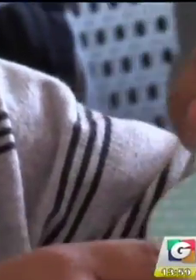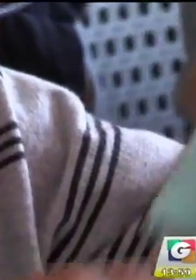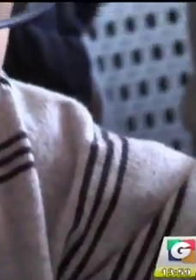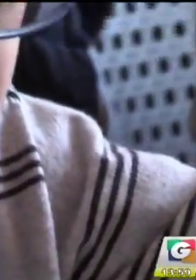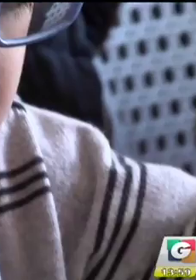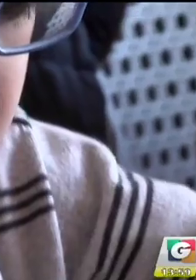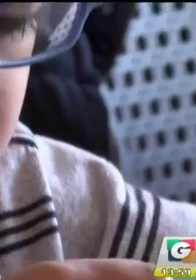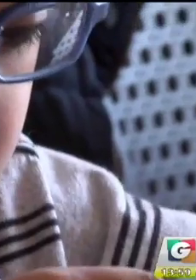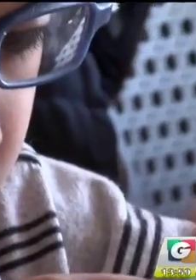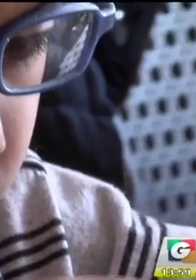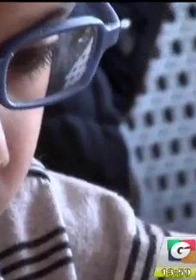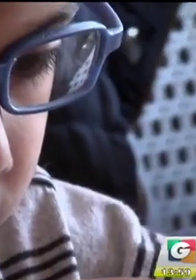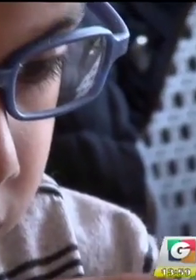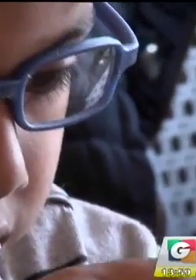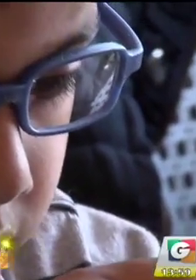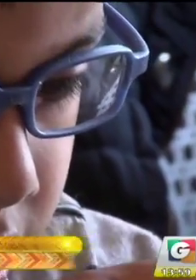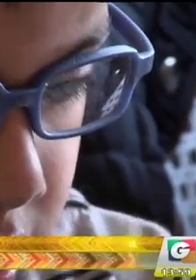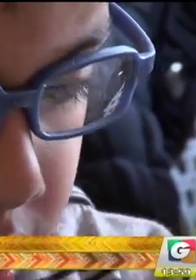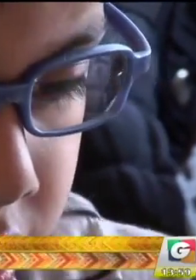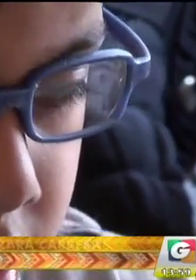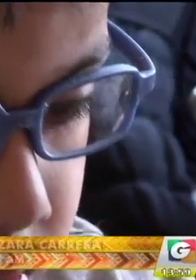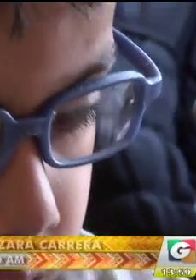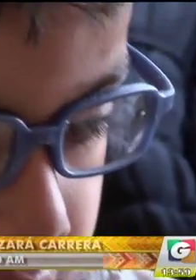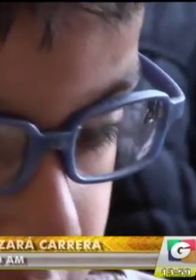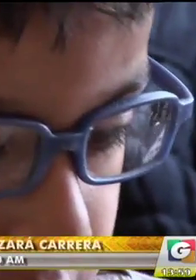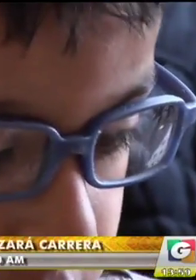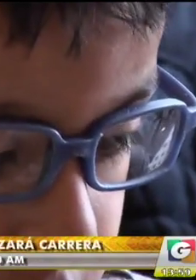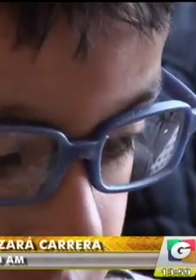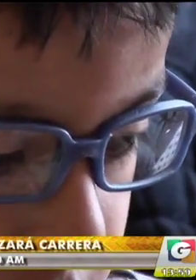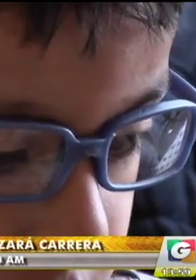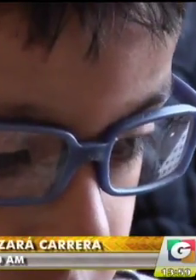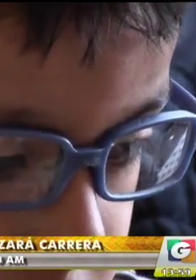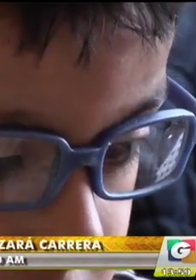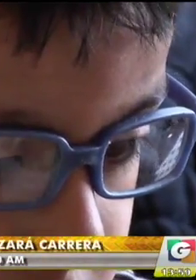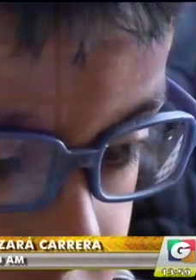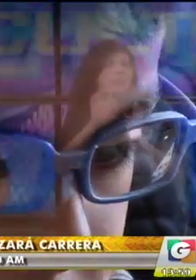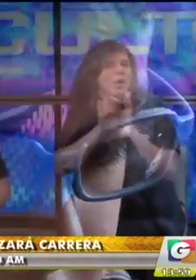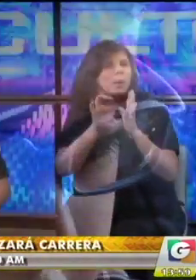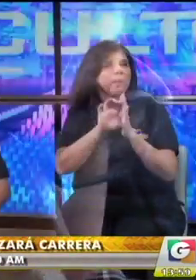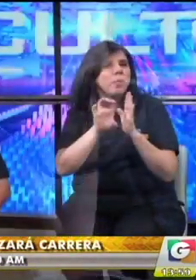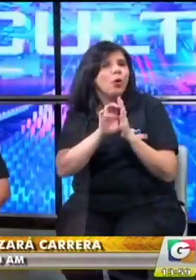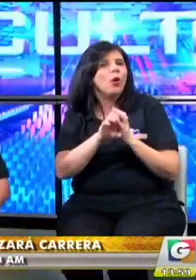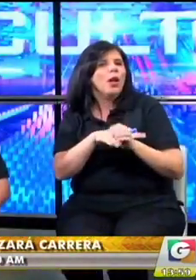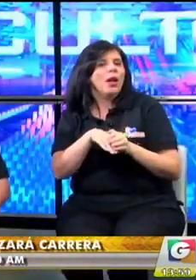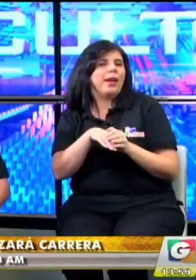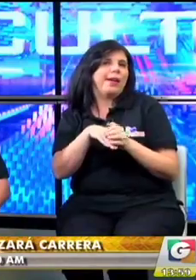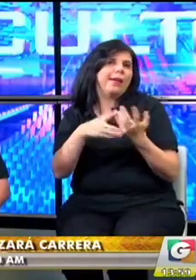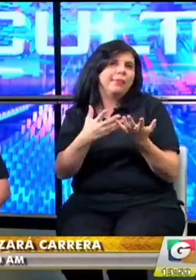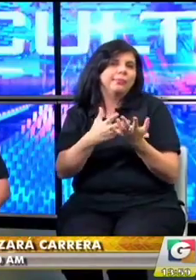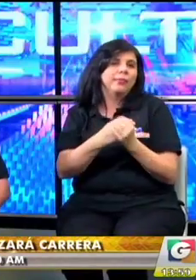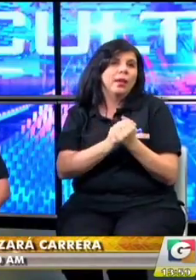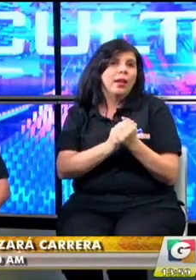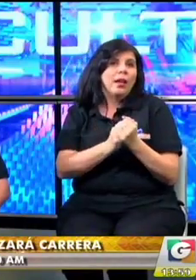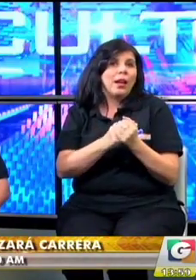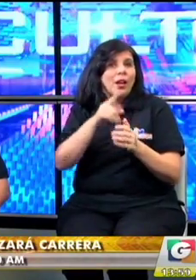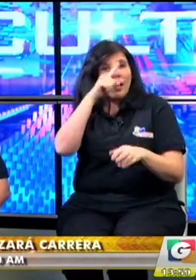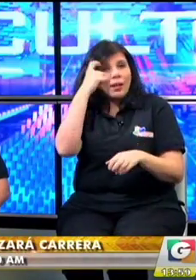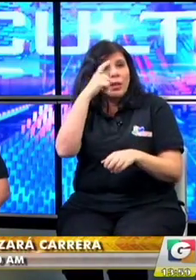barrera principal de una persona sorda. Otro de los retos de las personas sordas es, por ejemplo, la